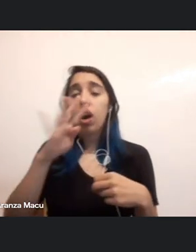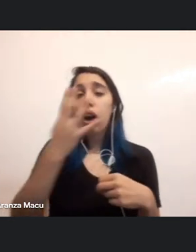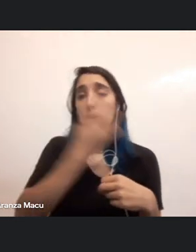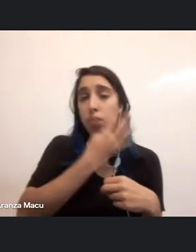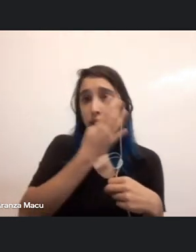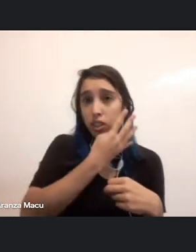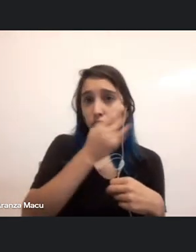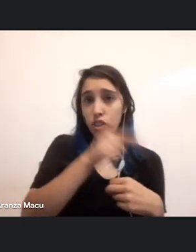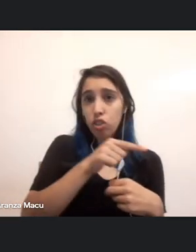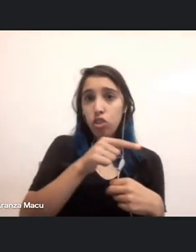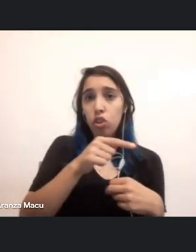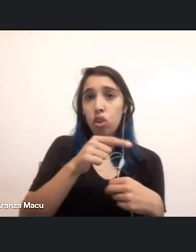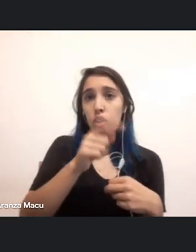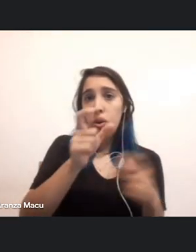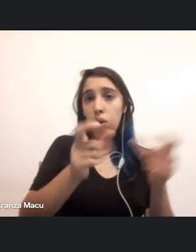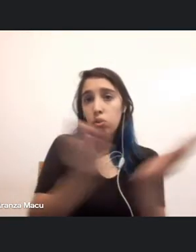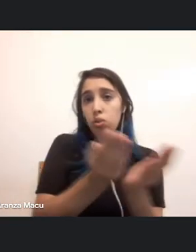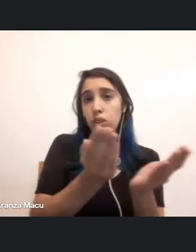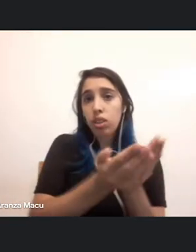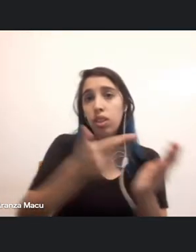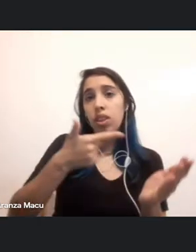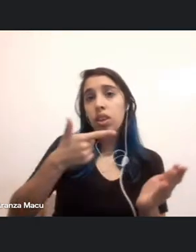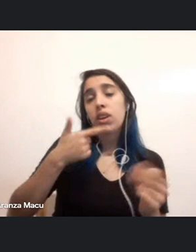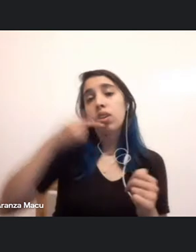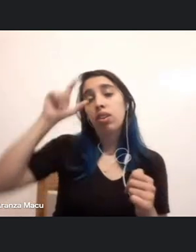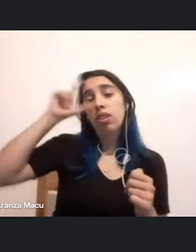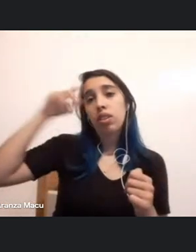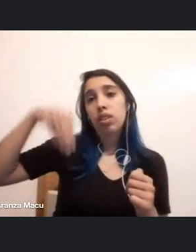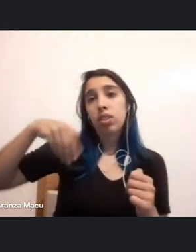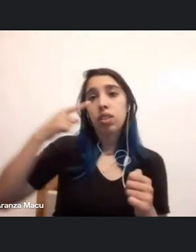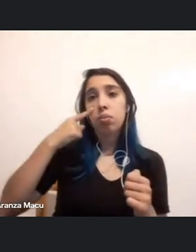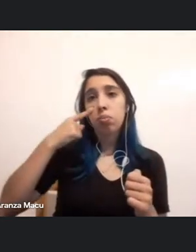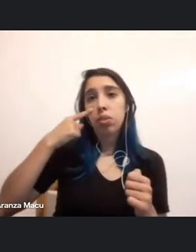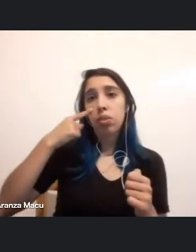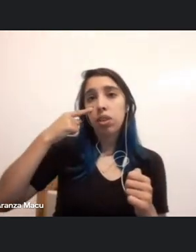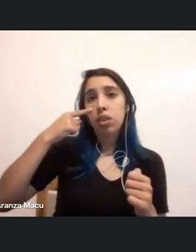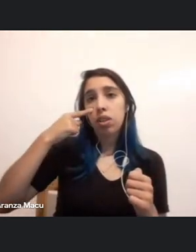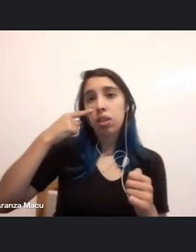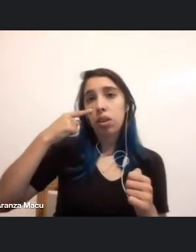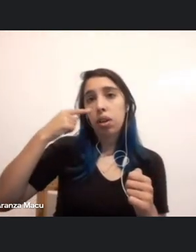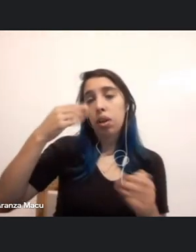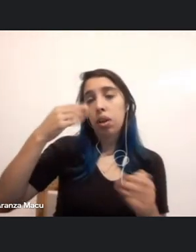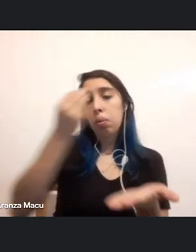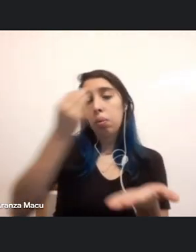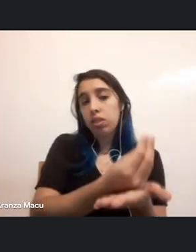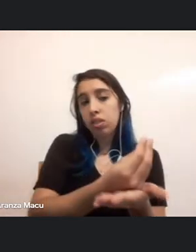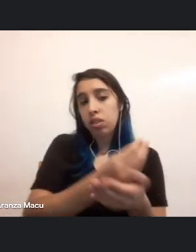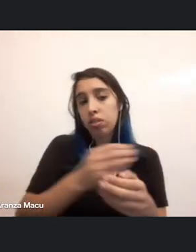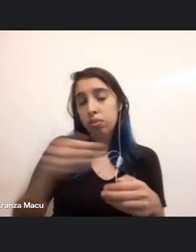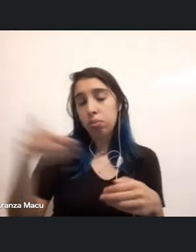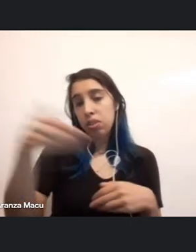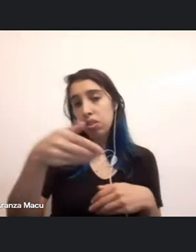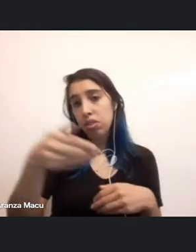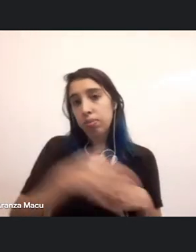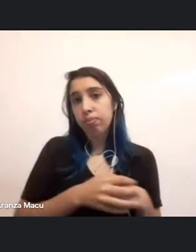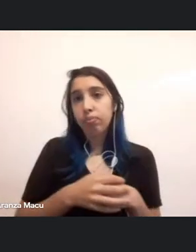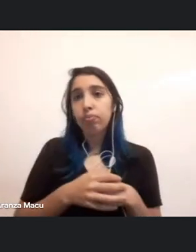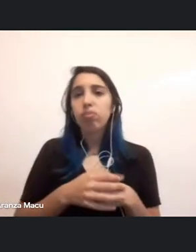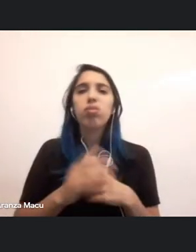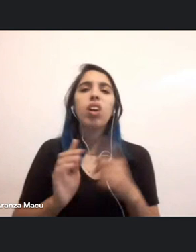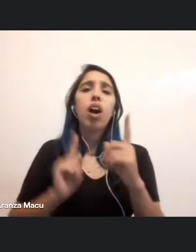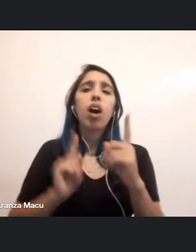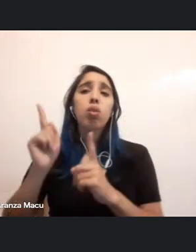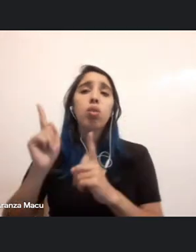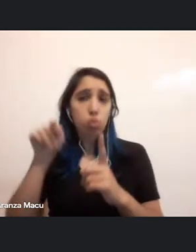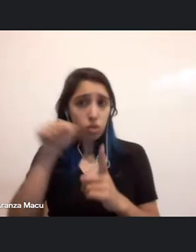semipresencial. Quería saber si hay alguien de acá que está en semipresencial o que está